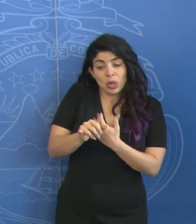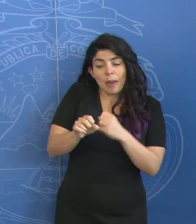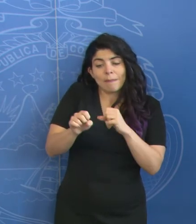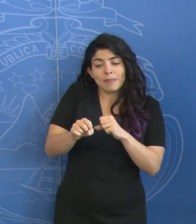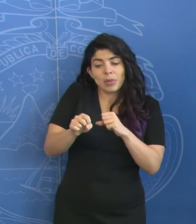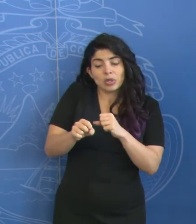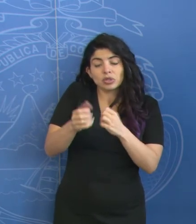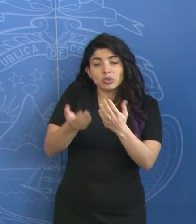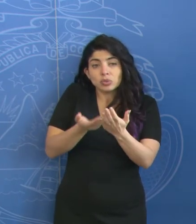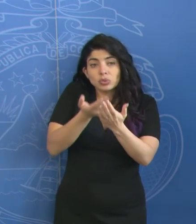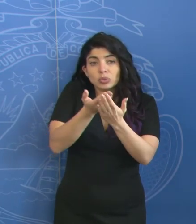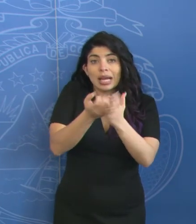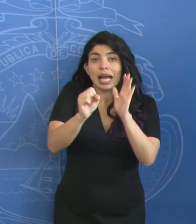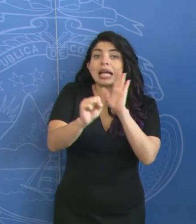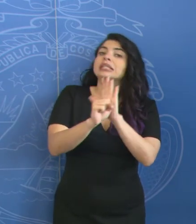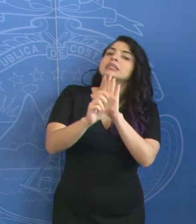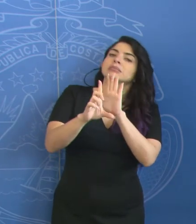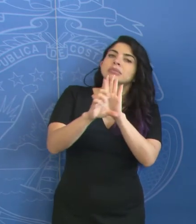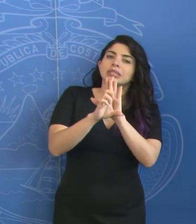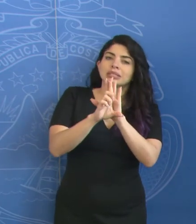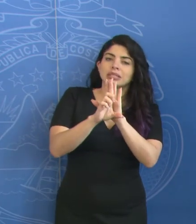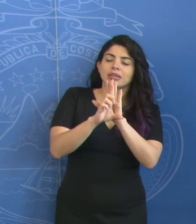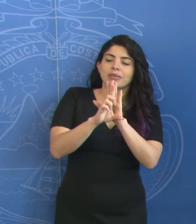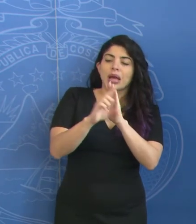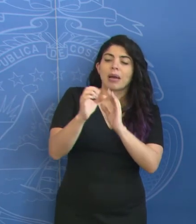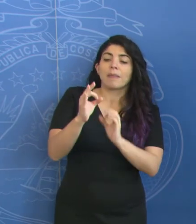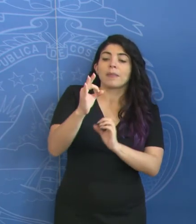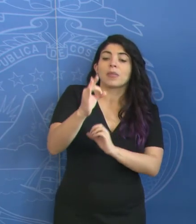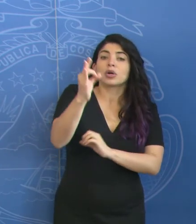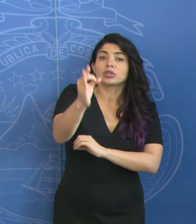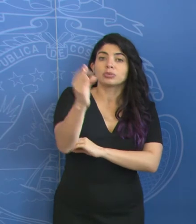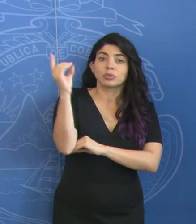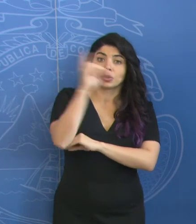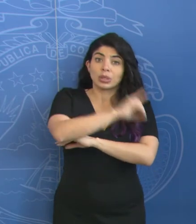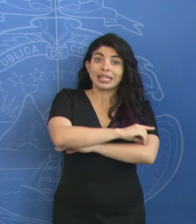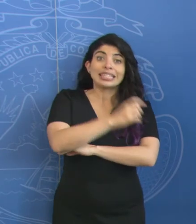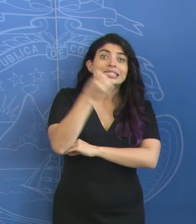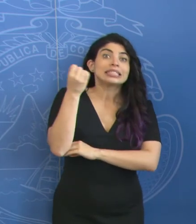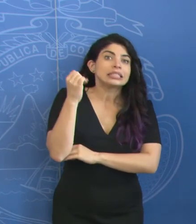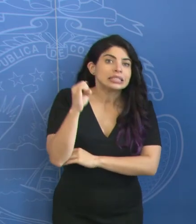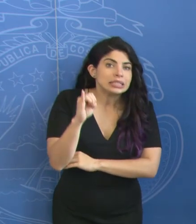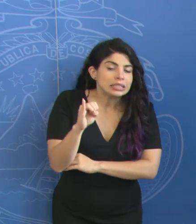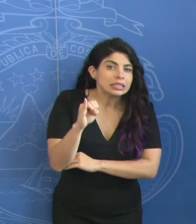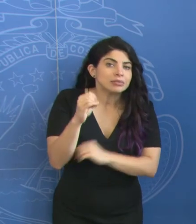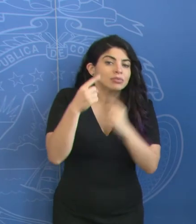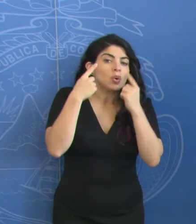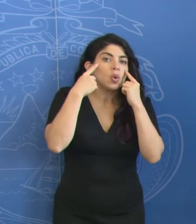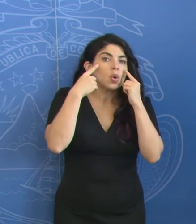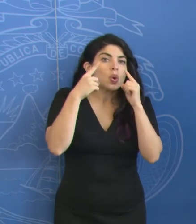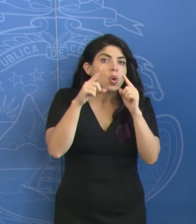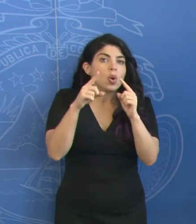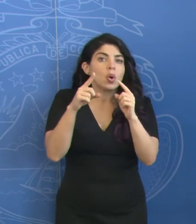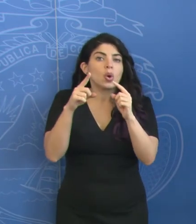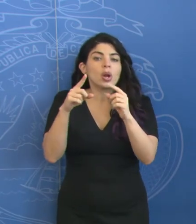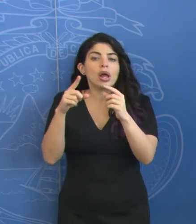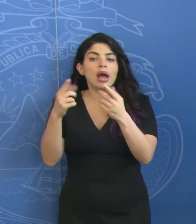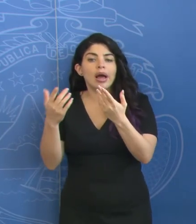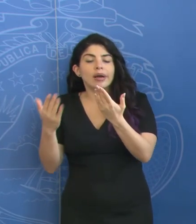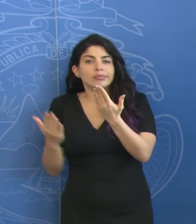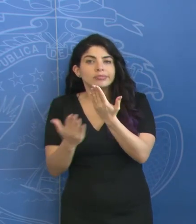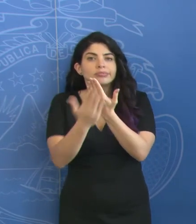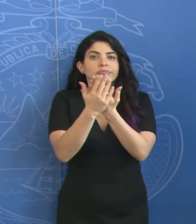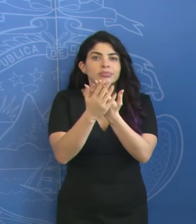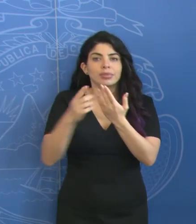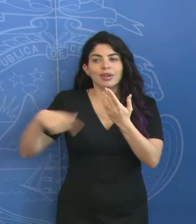llevando a la Asamblea Legislativa en los próximos días, si así logramos además apoyarlo con un acuerdo de este